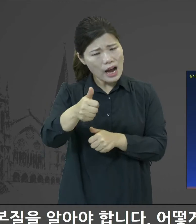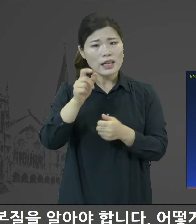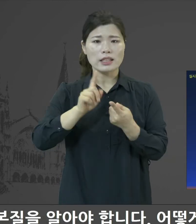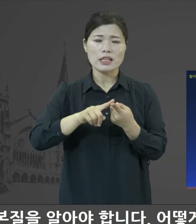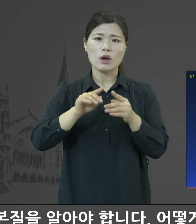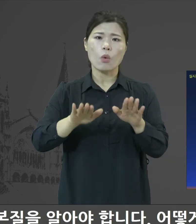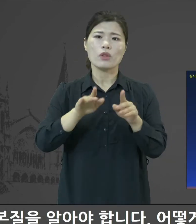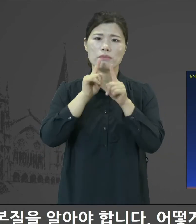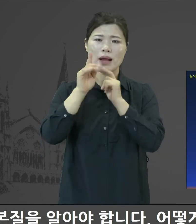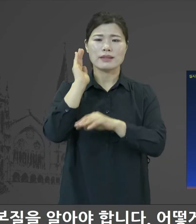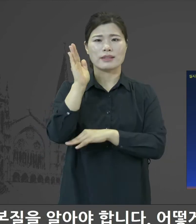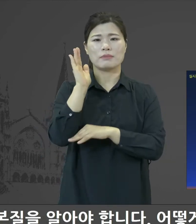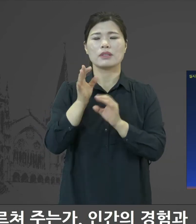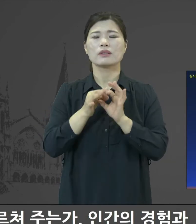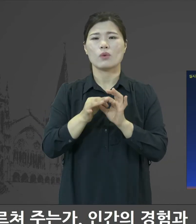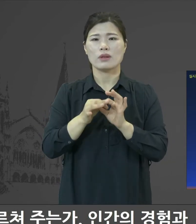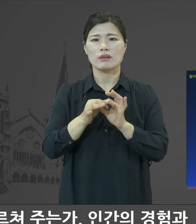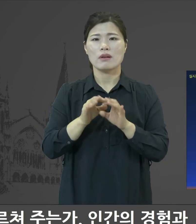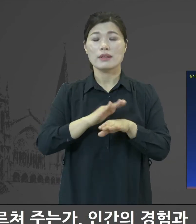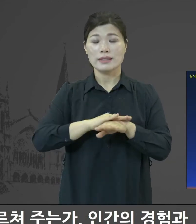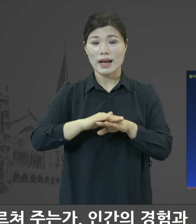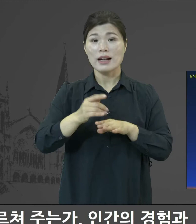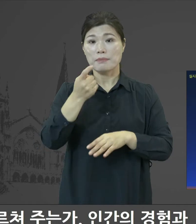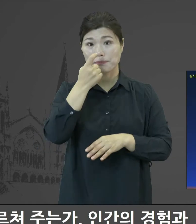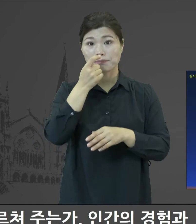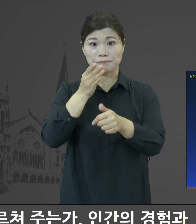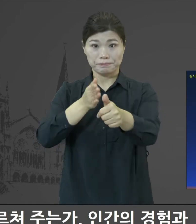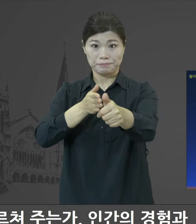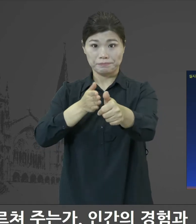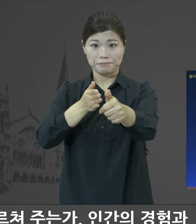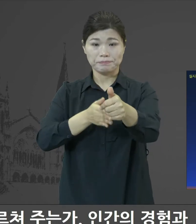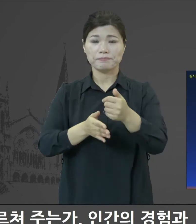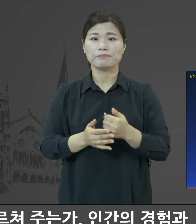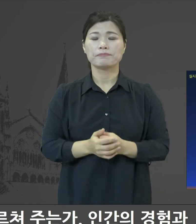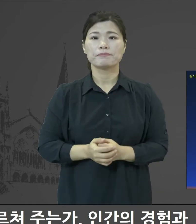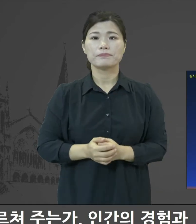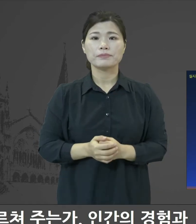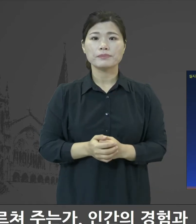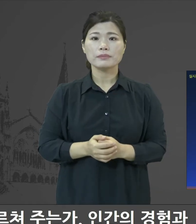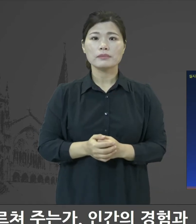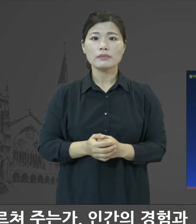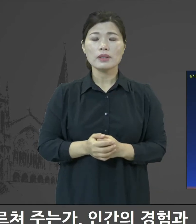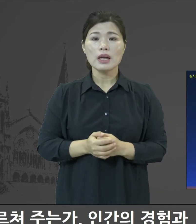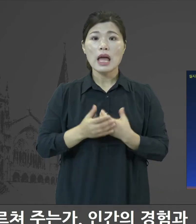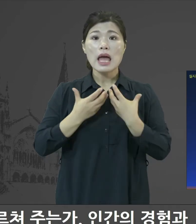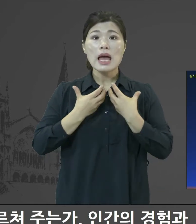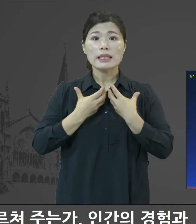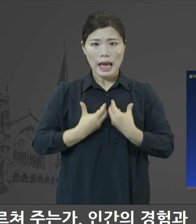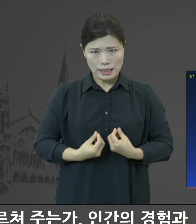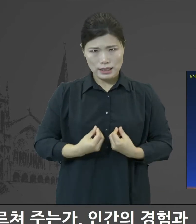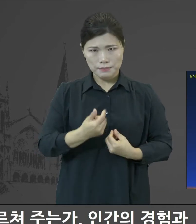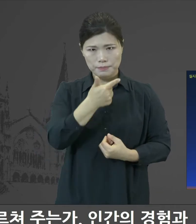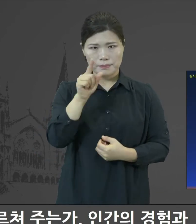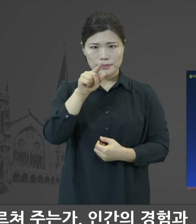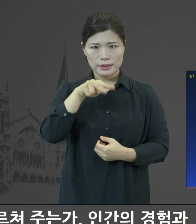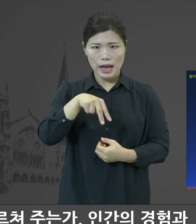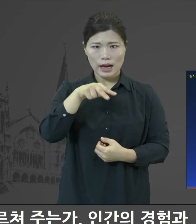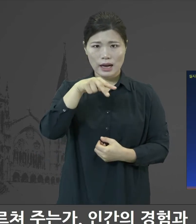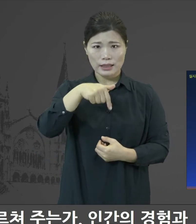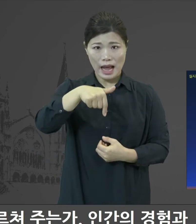말씀을 통해서 우리가 잘 배워볼 수 있기를 바랍니다. 우선 낙심이라는 원어를 살펴보게